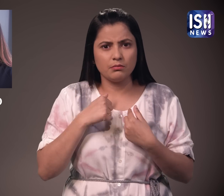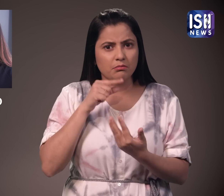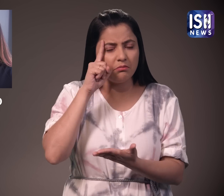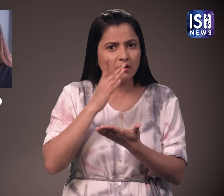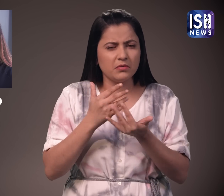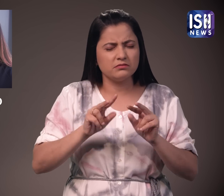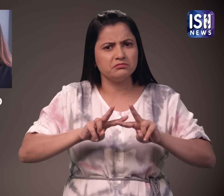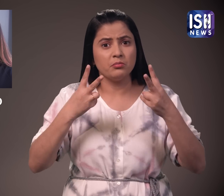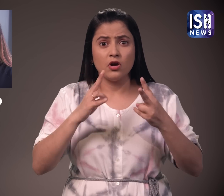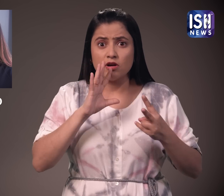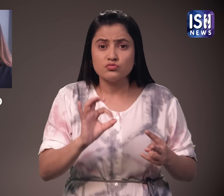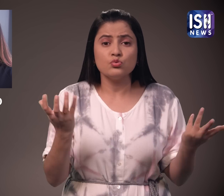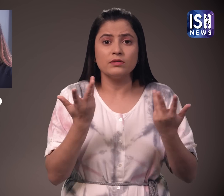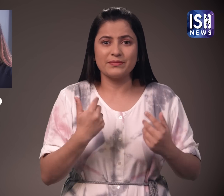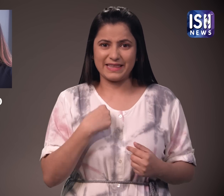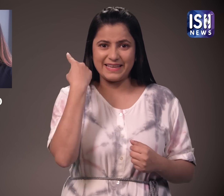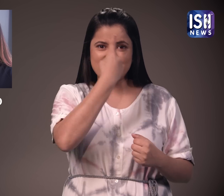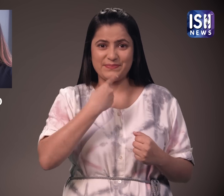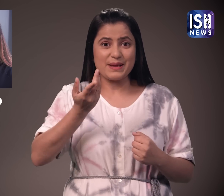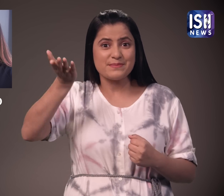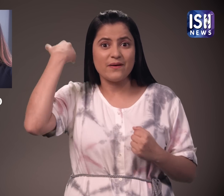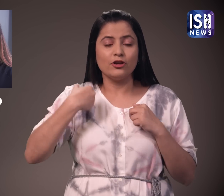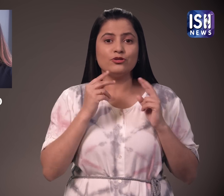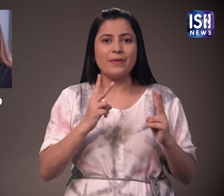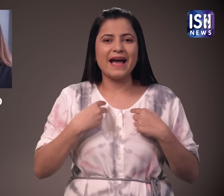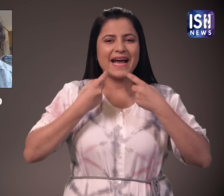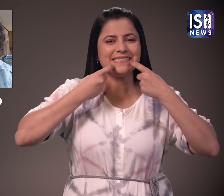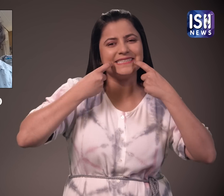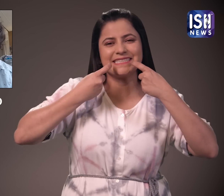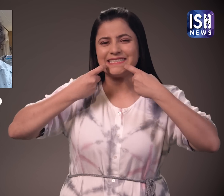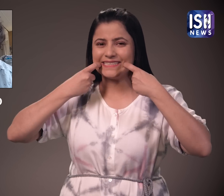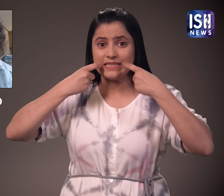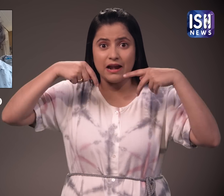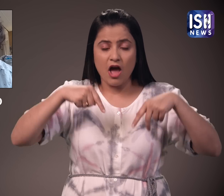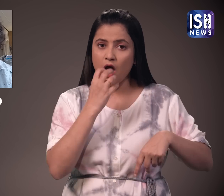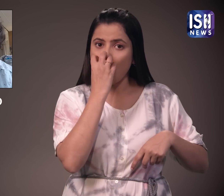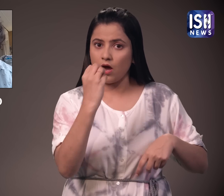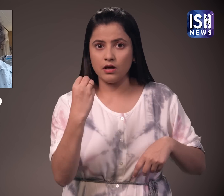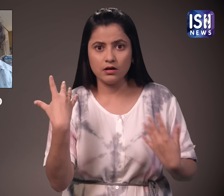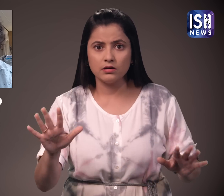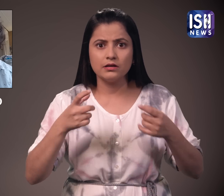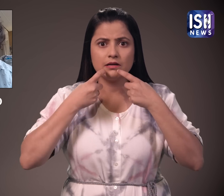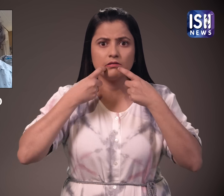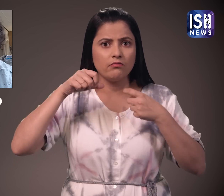अविश्वसनिया है हमले के बाद व्रुकलिन मुस्कुरा नहीं सकती थी क्योंकि उपरी होट और नाक फट गहे थे